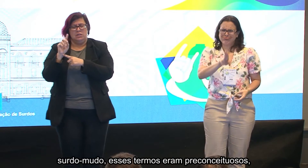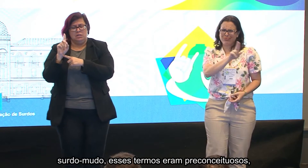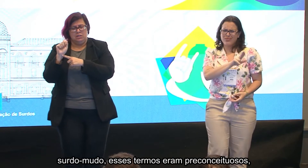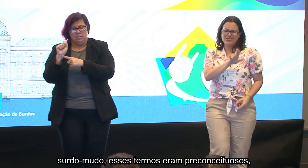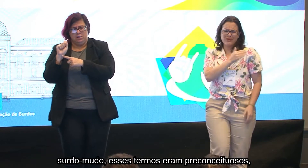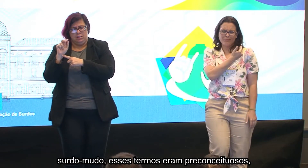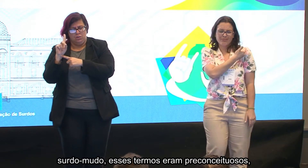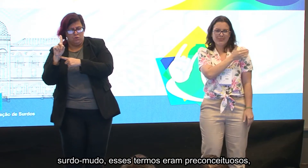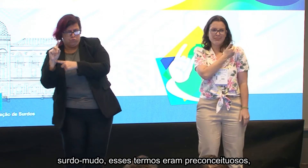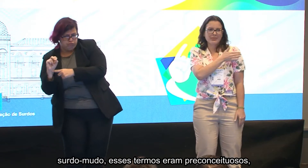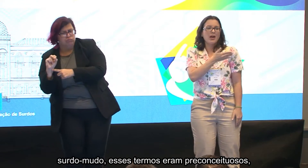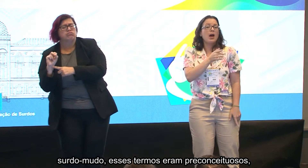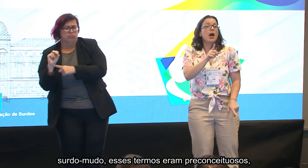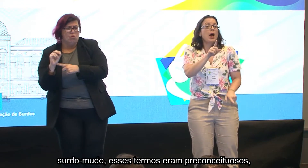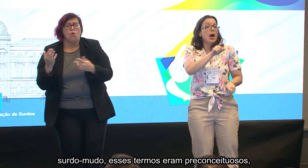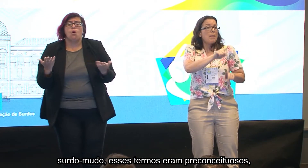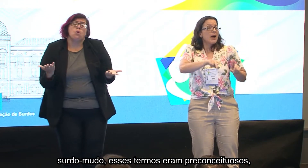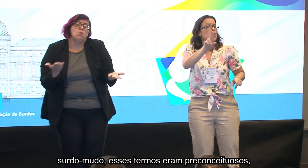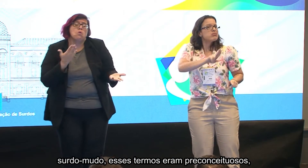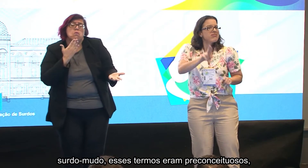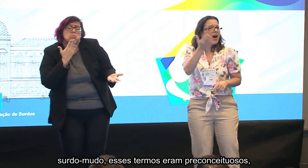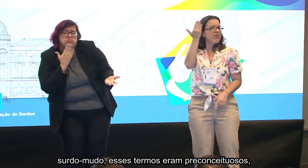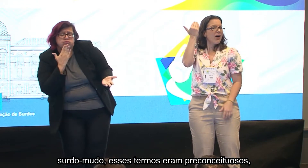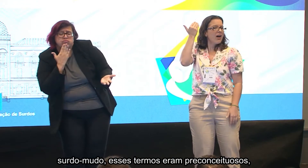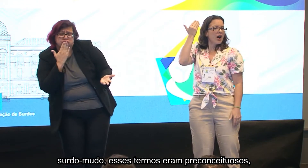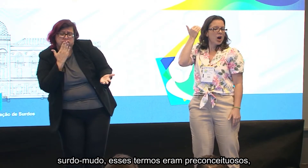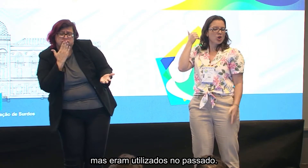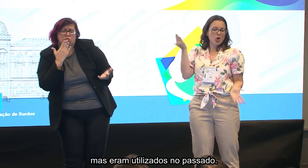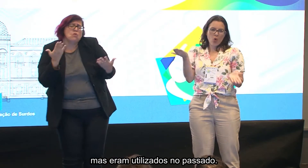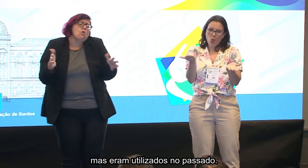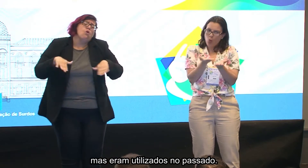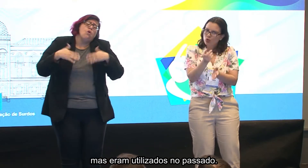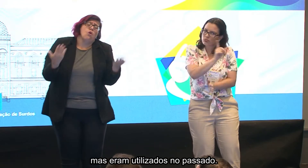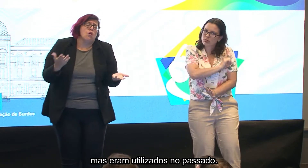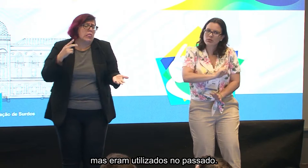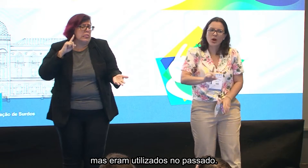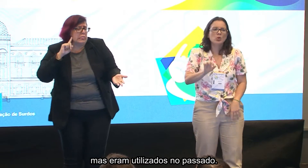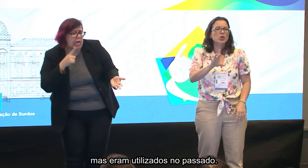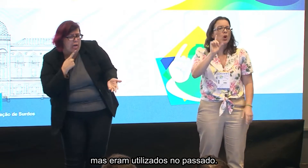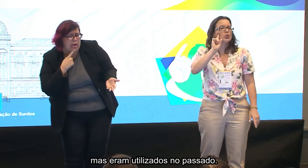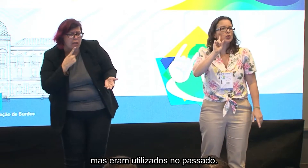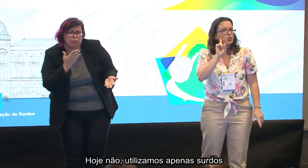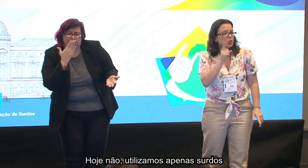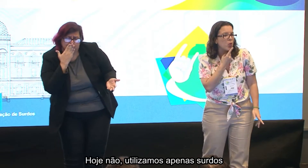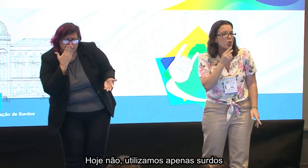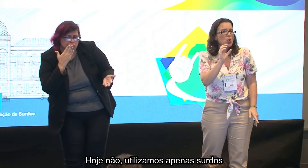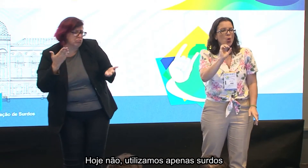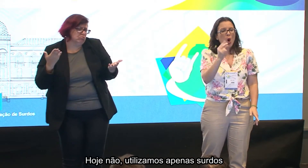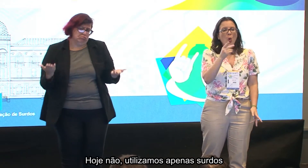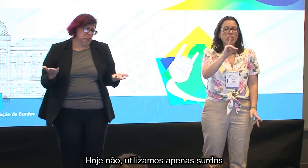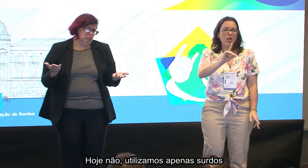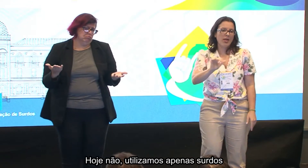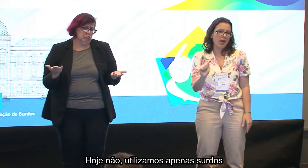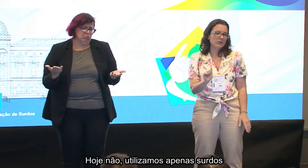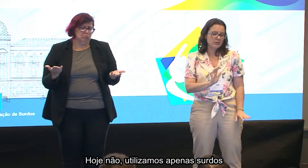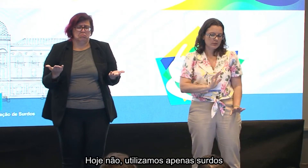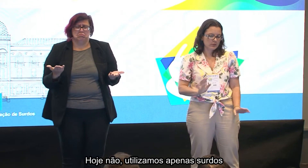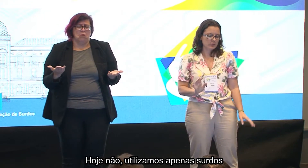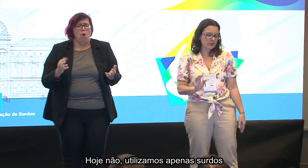surdo-mudo, e esses termos eram preconceituosos, mas eram utilizados no passado. Hoje não. Hoje utilizamos apenas